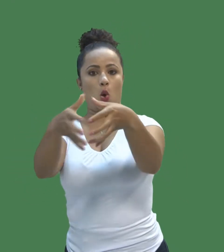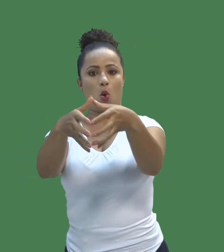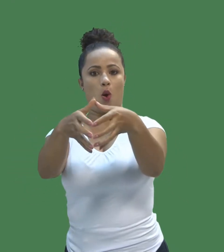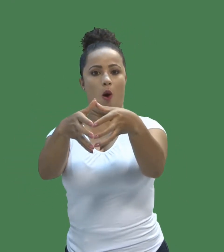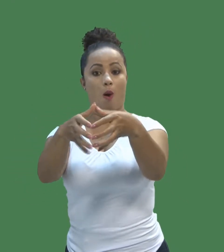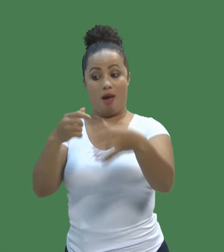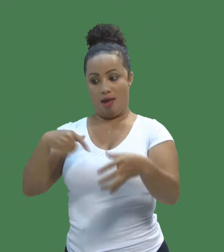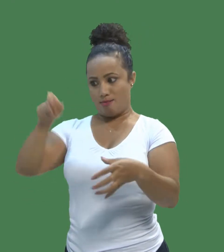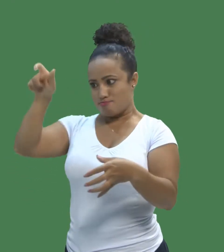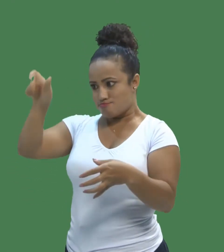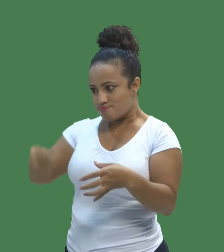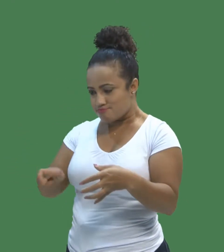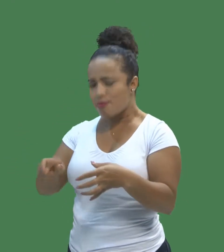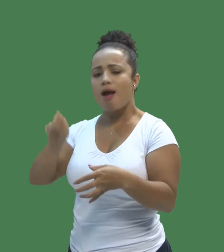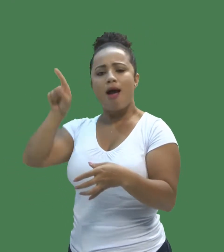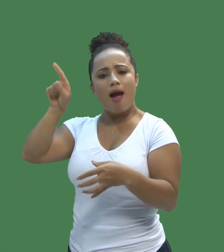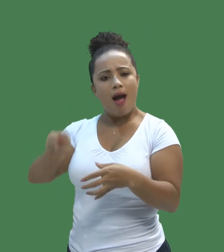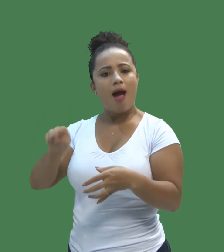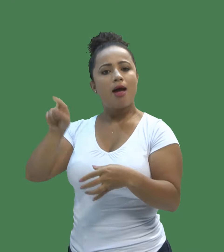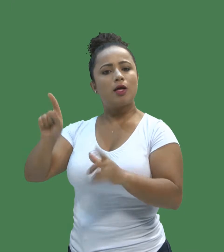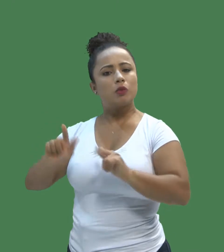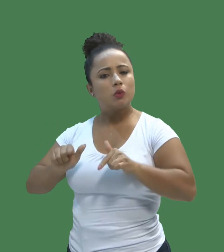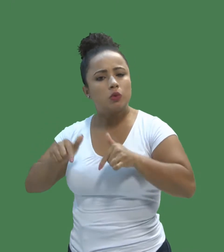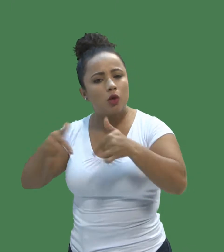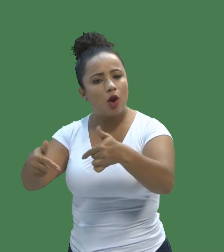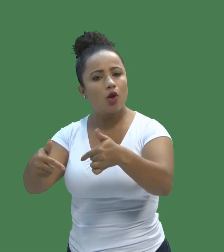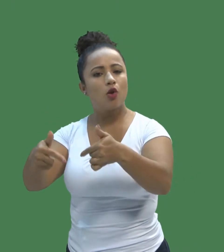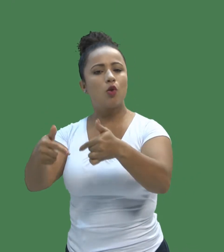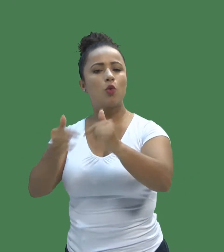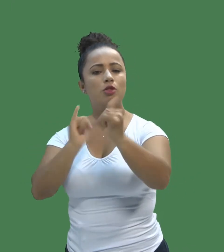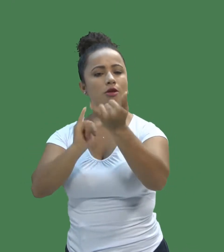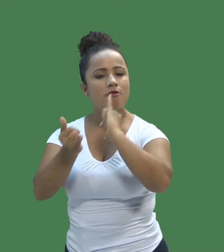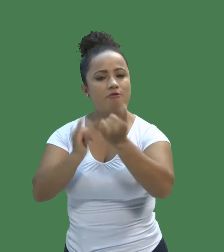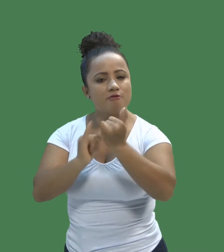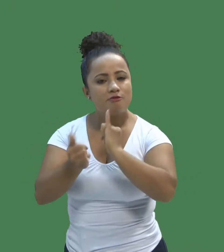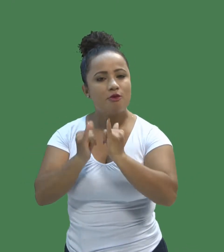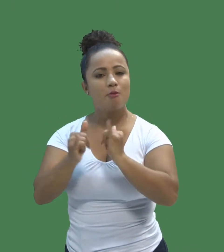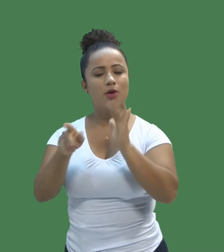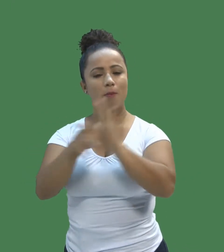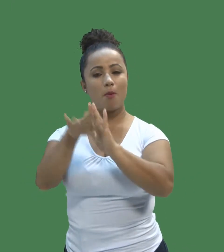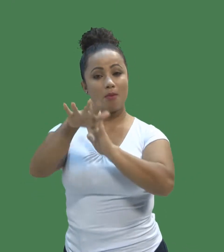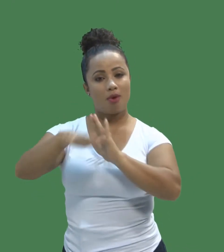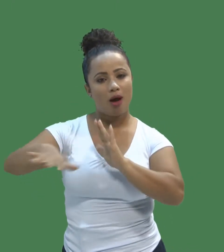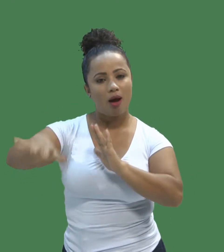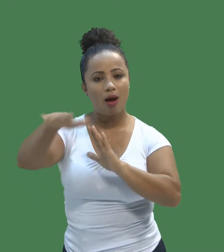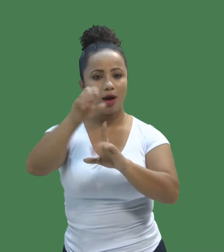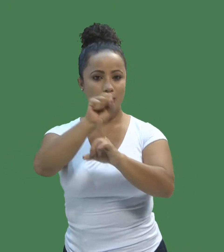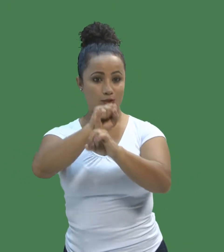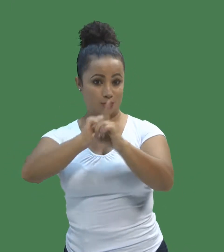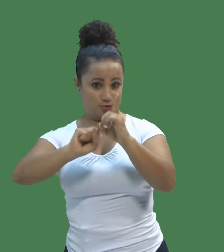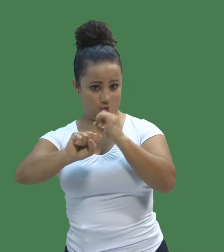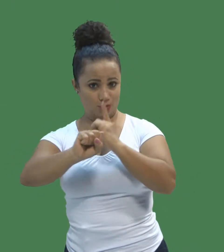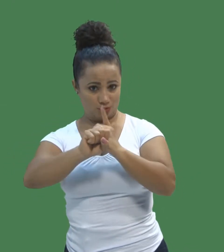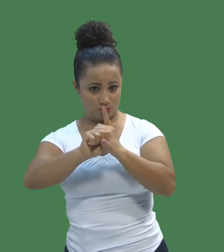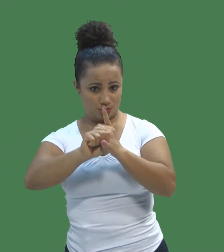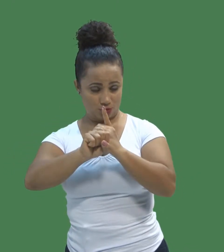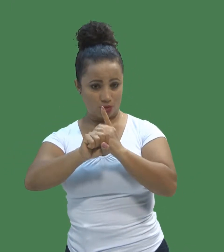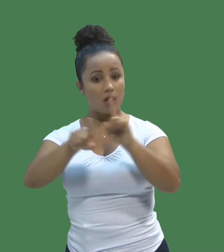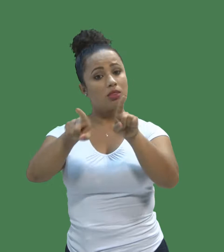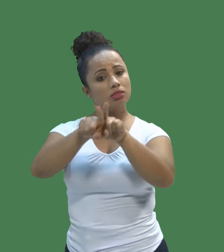busca do conhecimento nas áreas da sociologia. Tal como a psicanálise, que